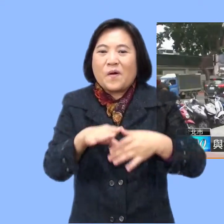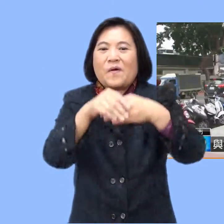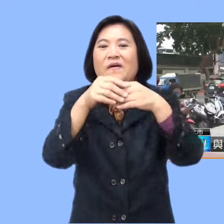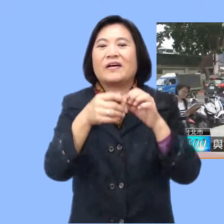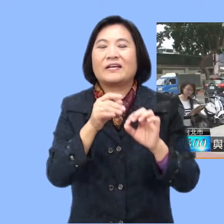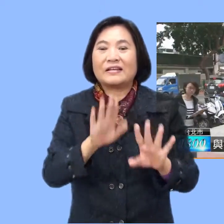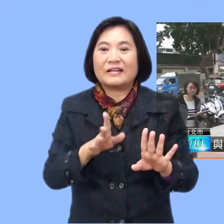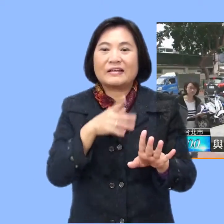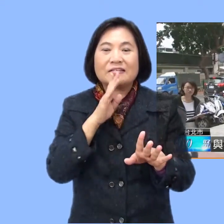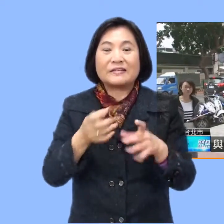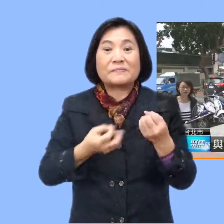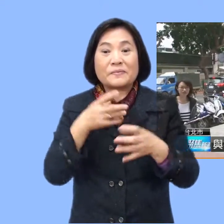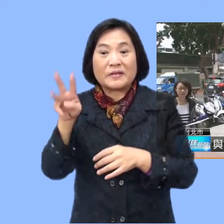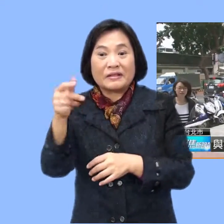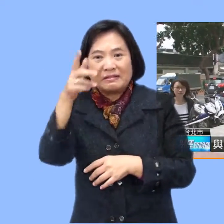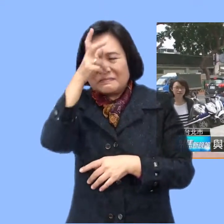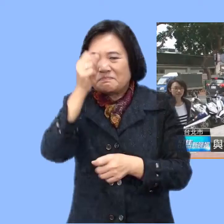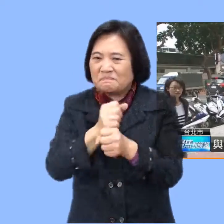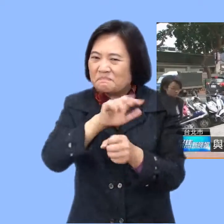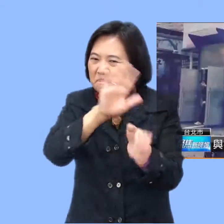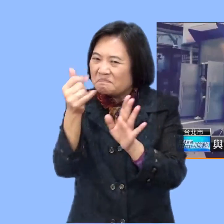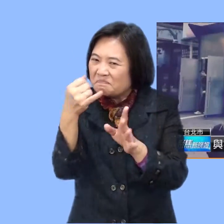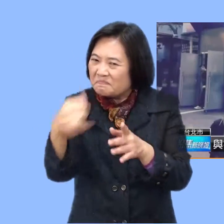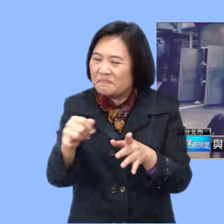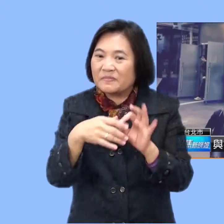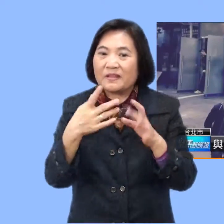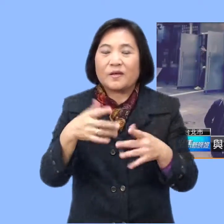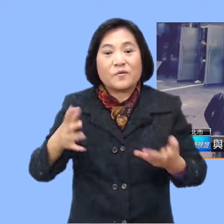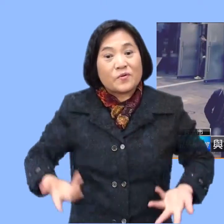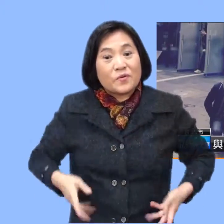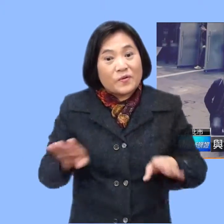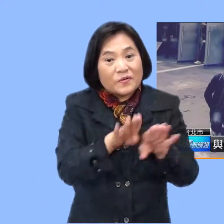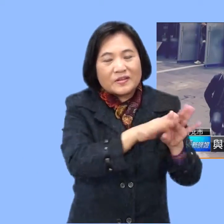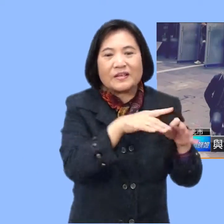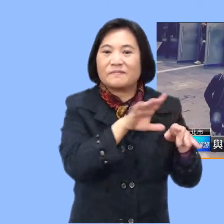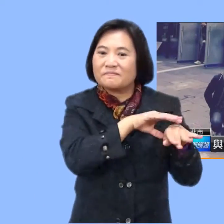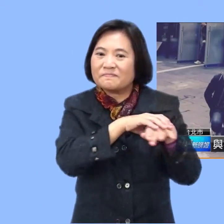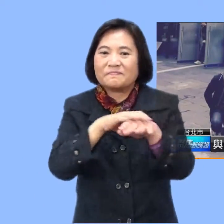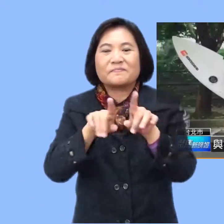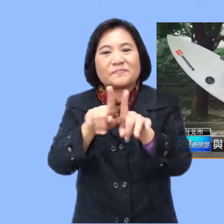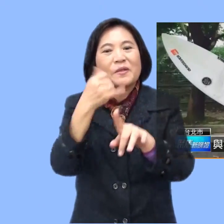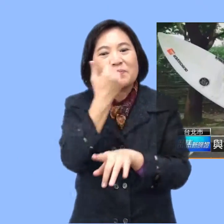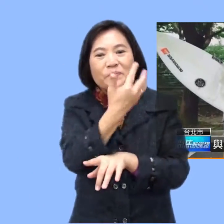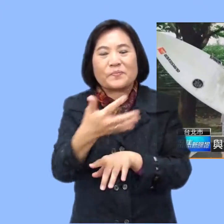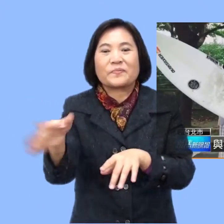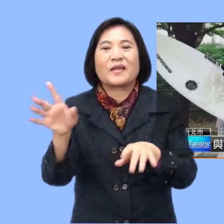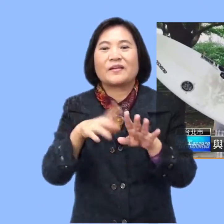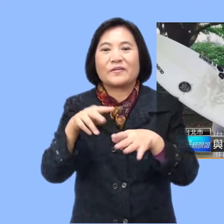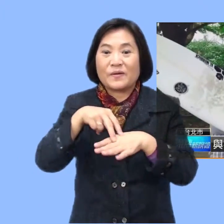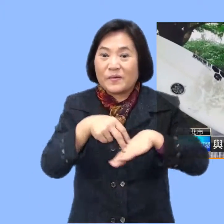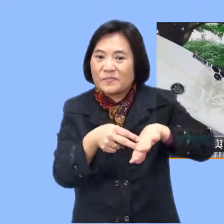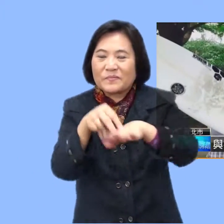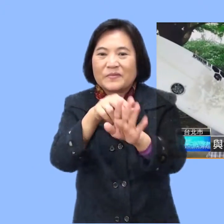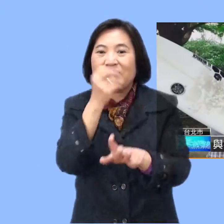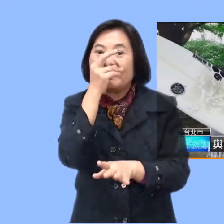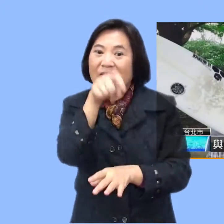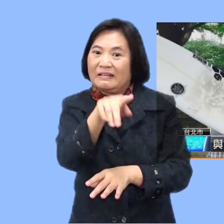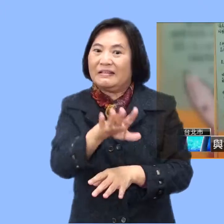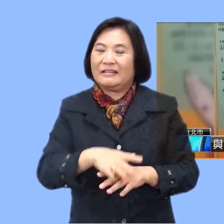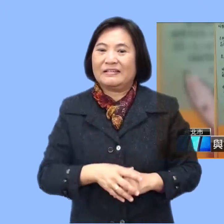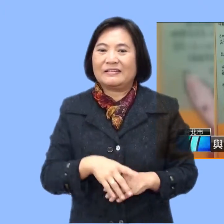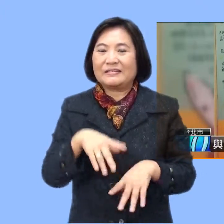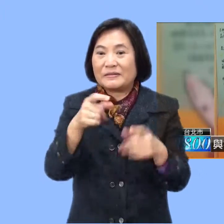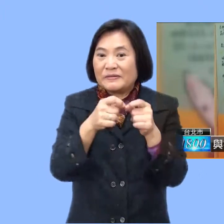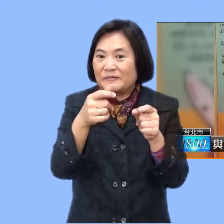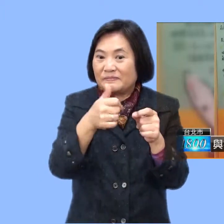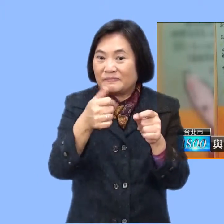朋友。廖文除了无私分享警界的酸甜苦辣，还会趁着休假带着冠霖四处游玩。今年9月，两人还跑到宜兰乌石港冲